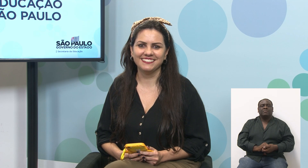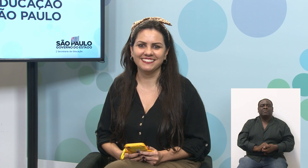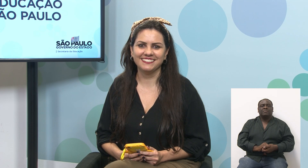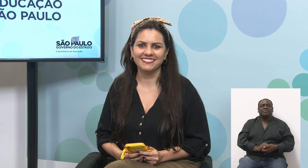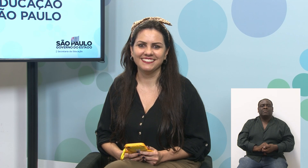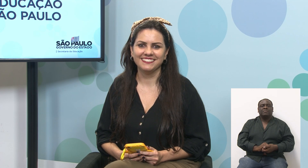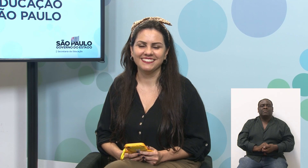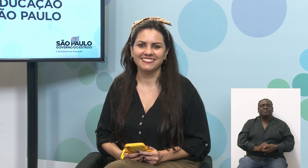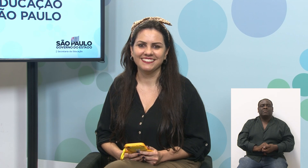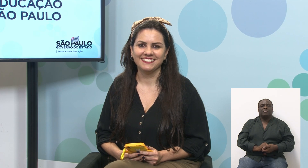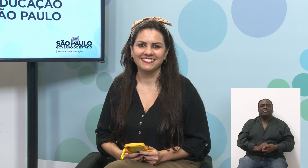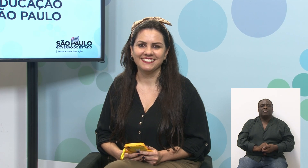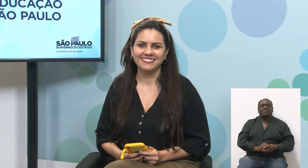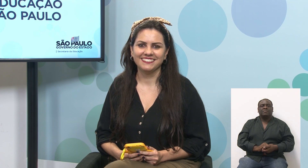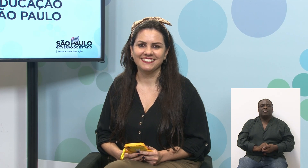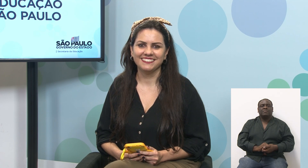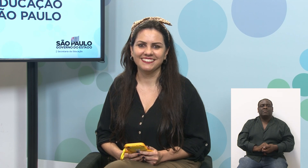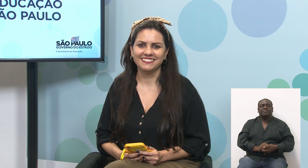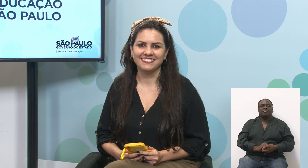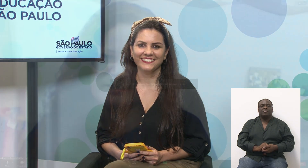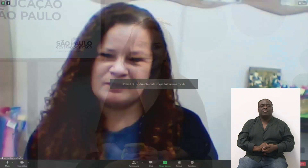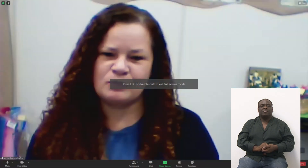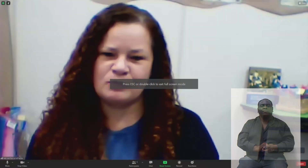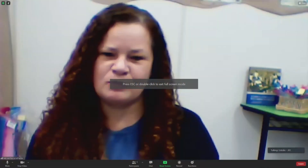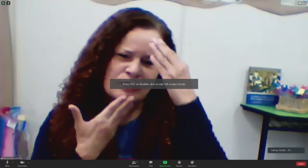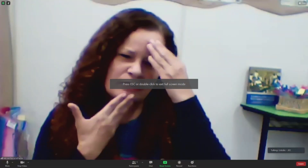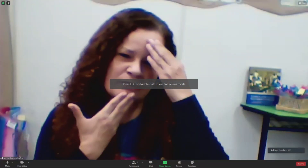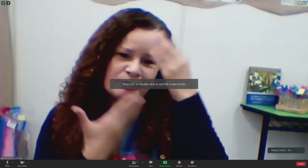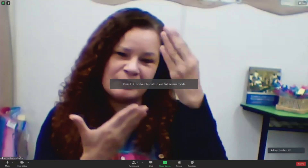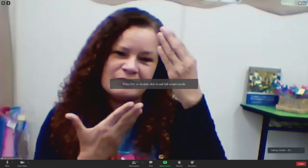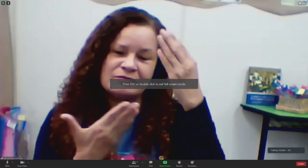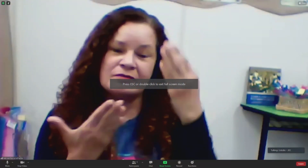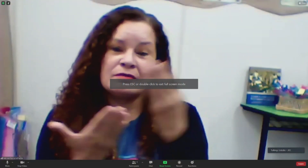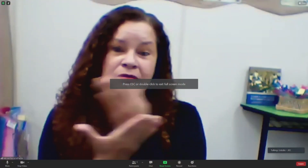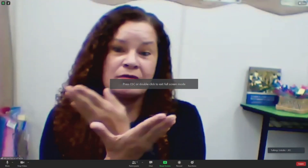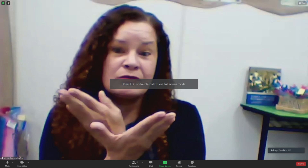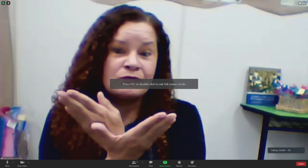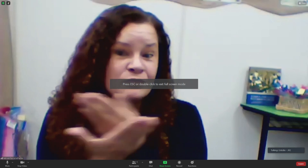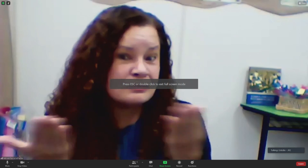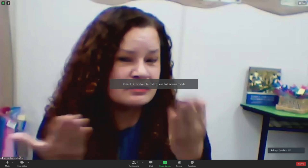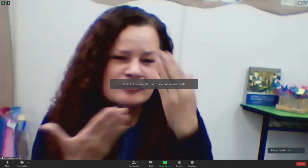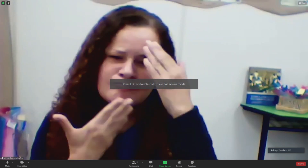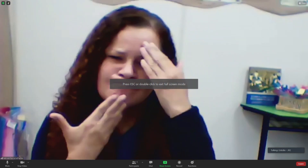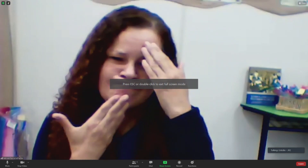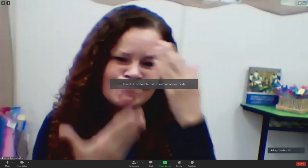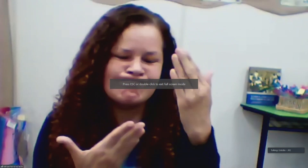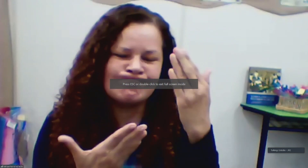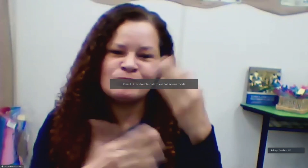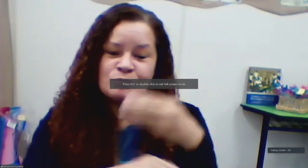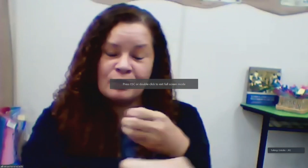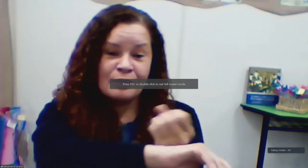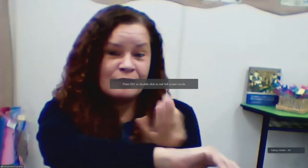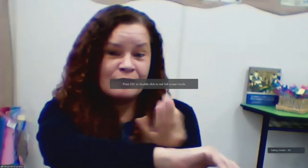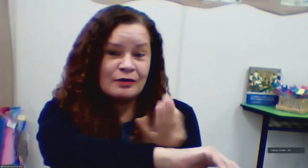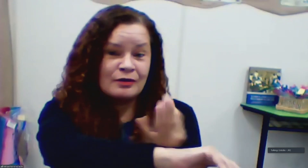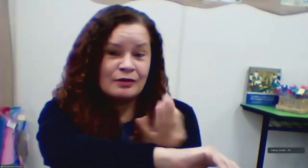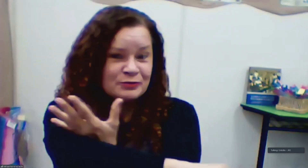Muito obrigado a todos. Obrigado de verdade. Eu estou emocionada pelo convite, que eu acho tudo isso